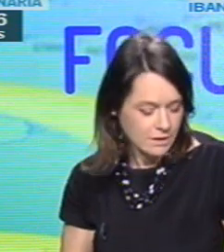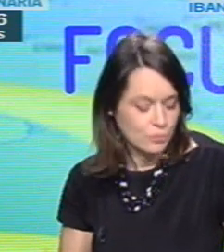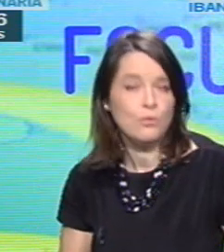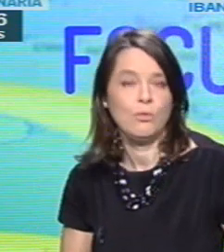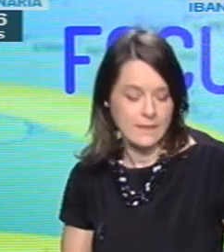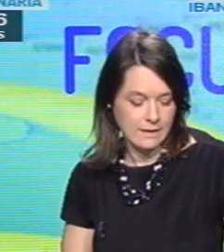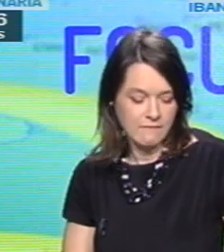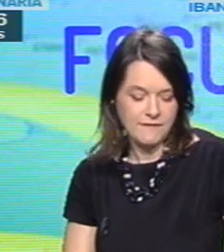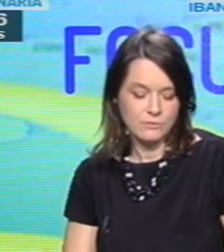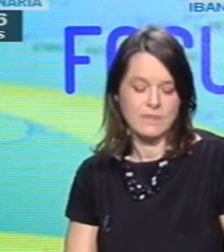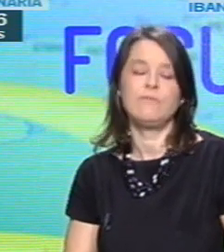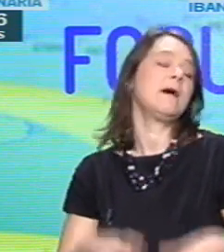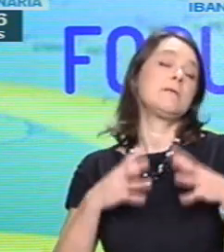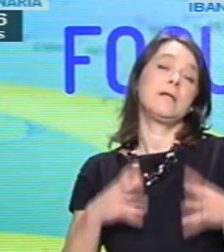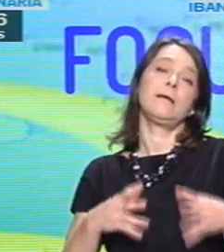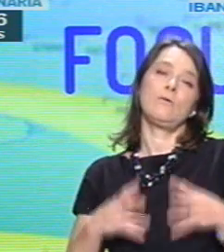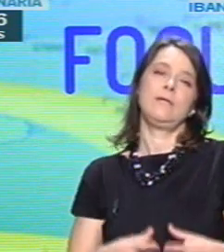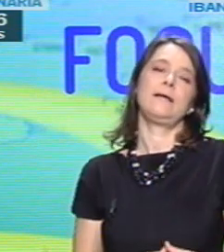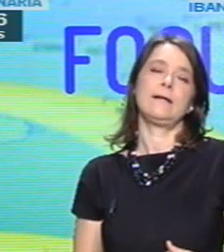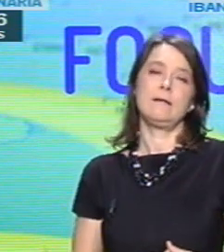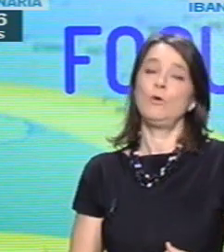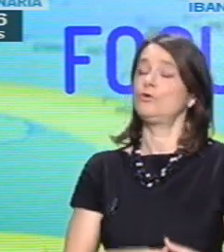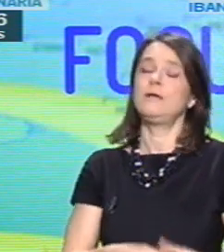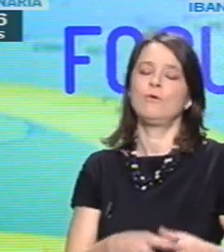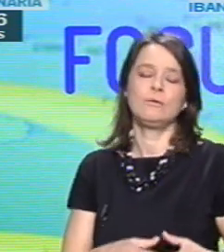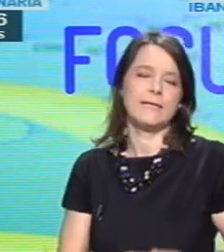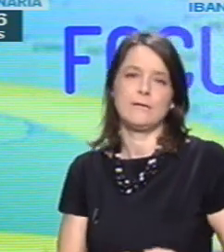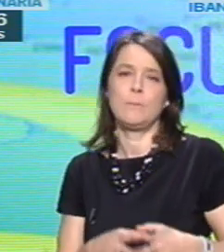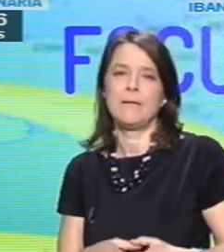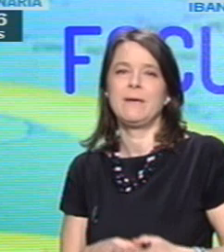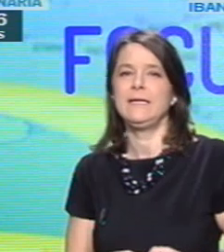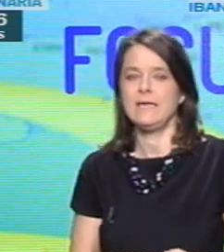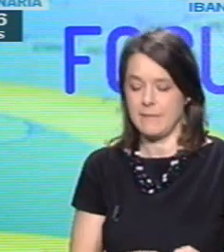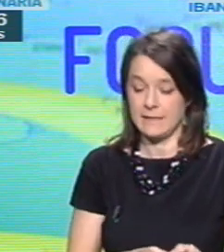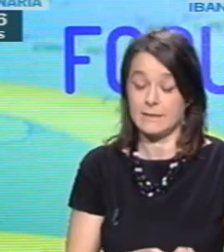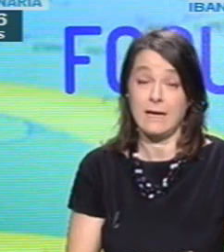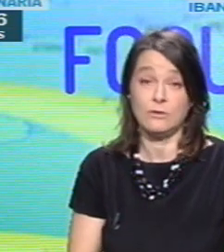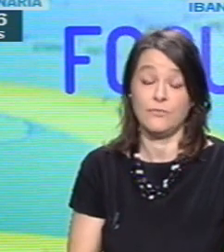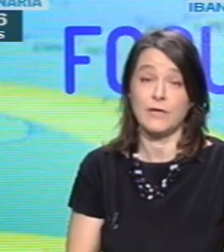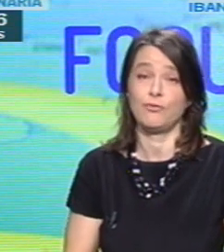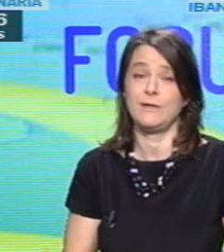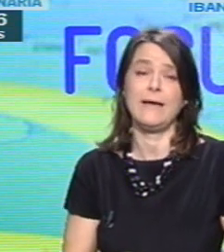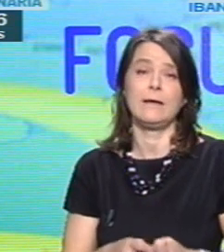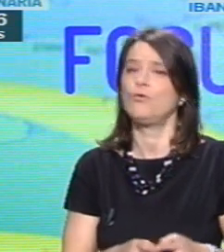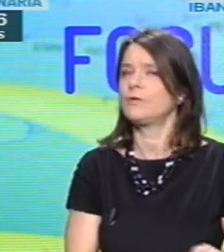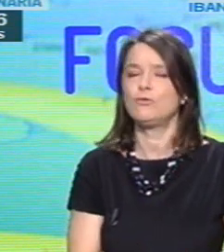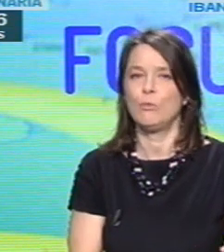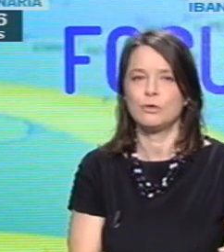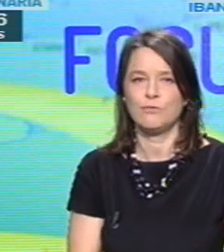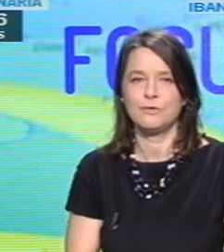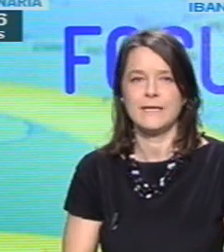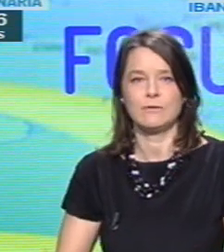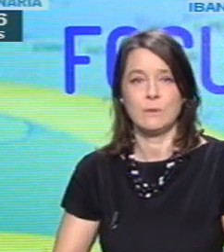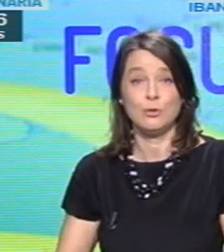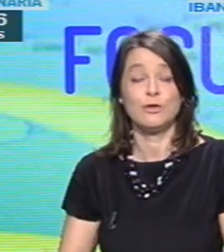Abbiamo sentito dunque il fatto di lavorare in maniera unitaria, il mondo del volontariato in prima linea, tra l'altro io vorrei sottolineare anche non soltanto il